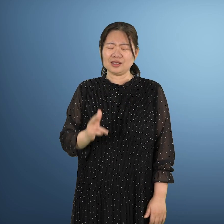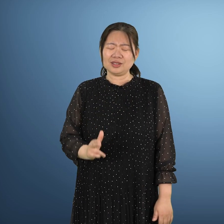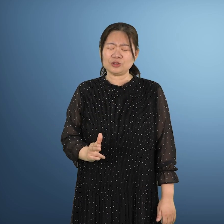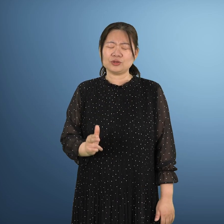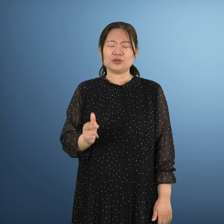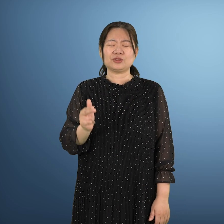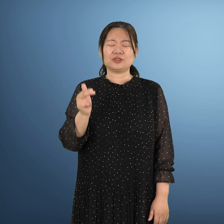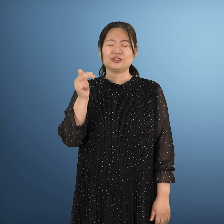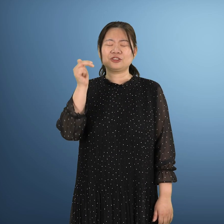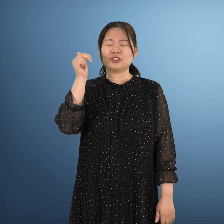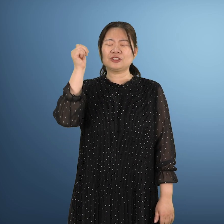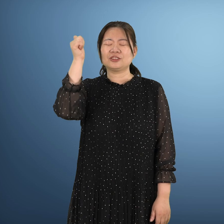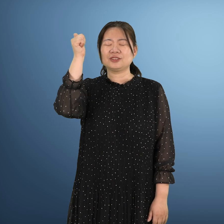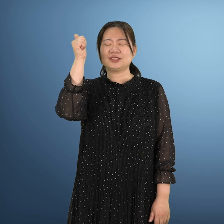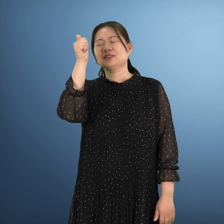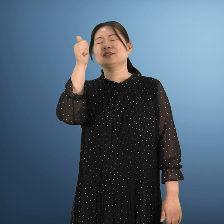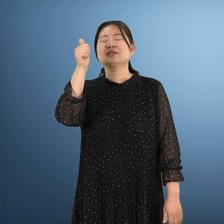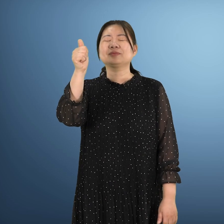나의 집